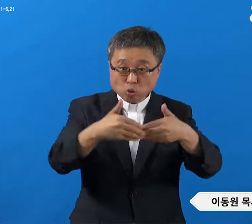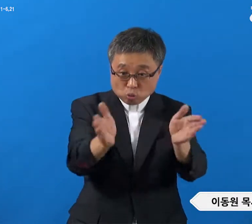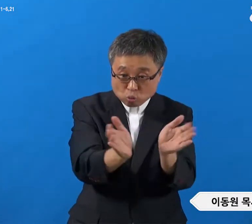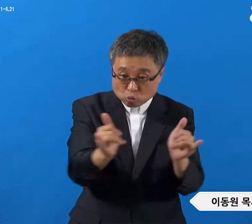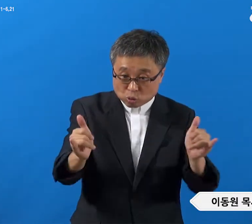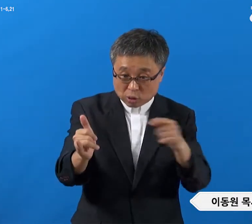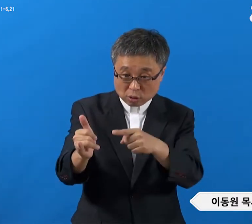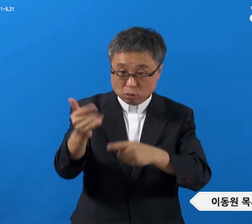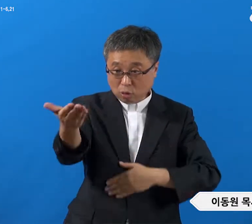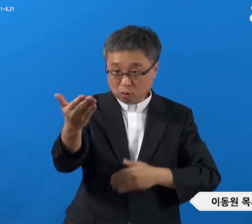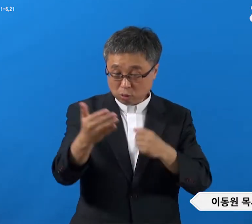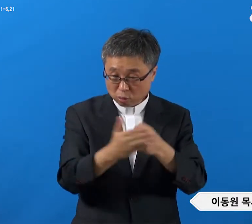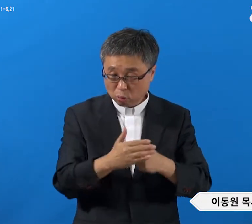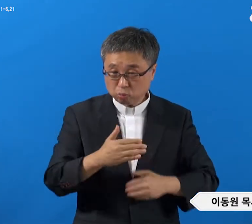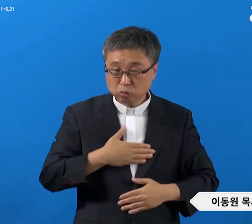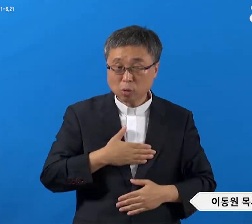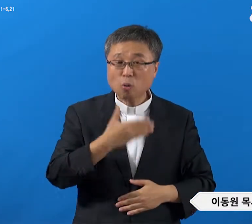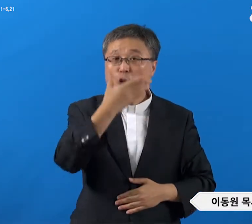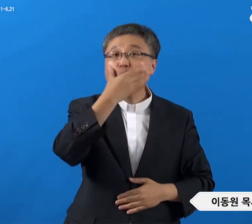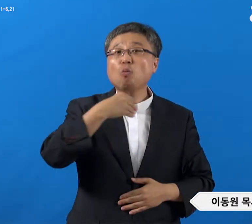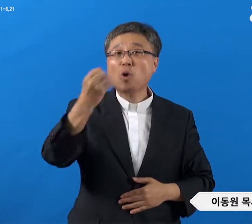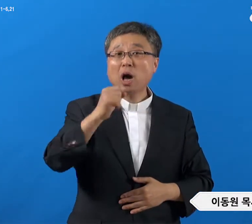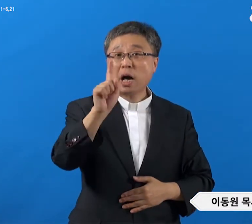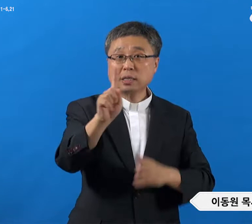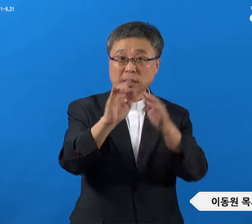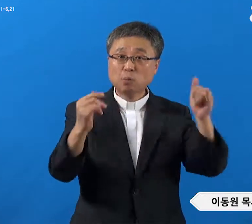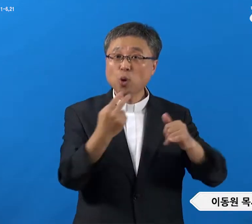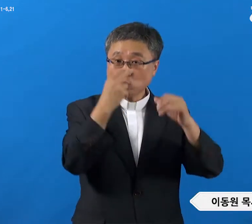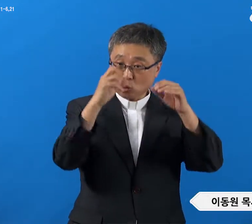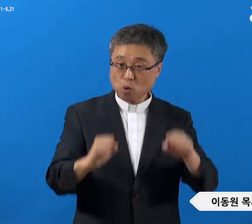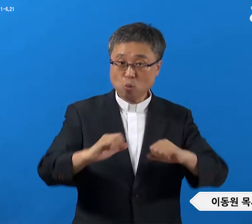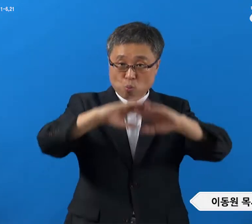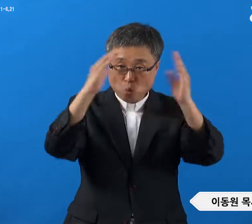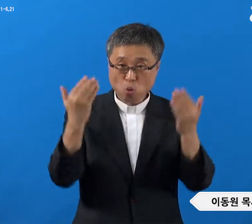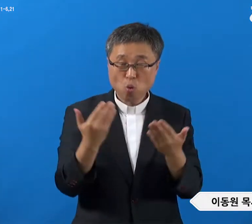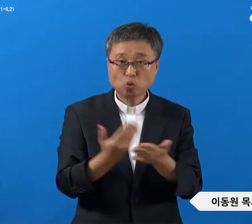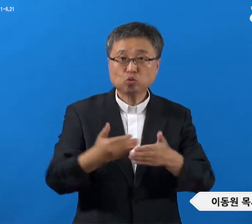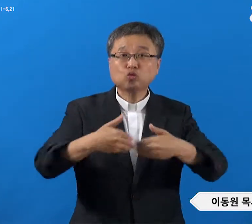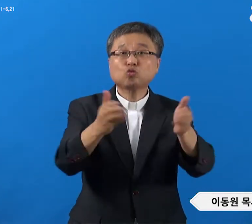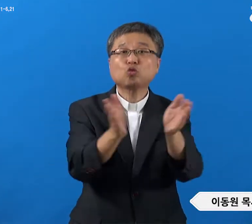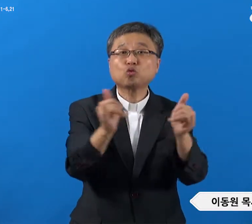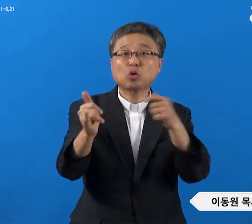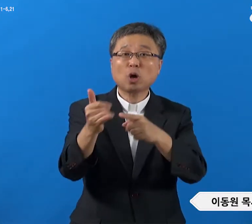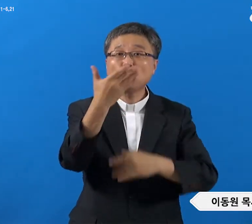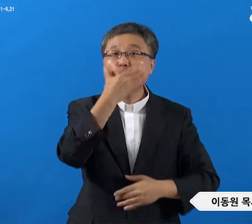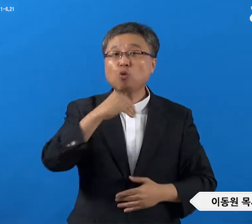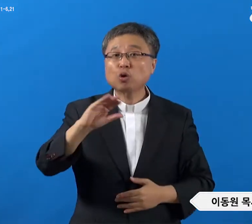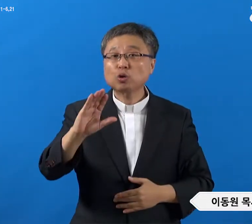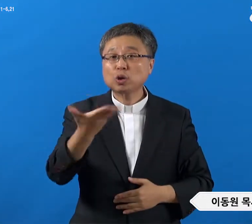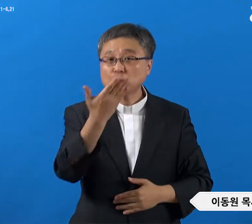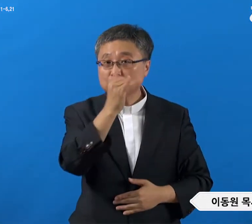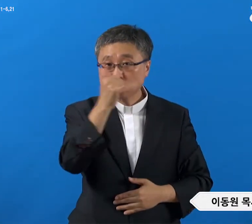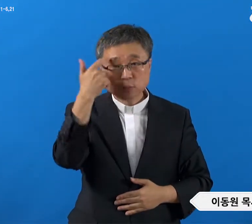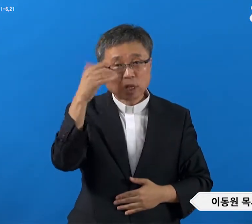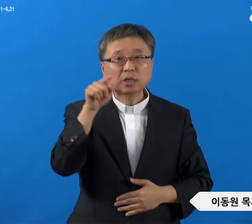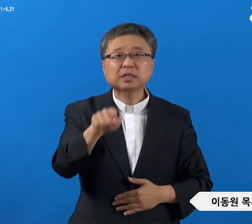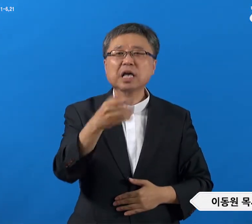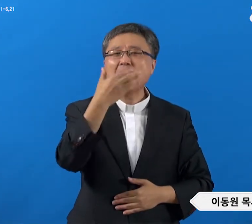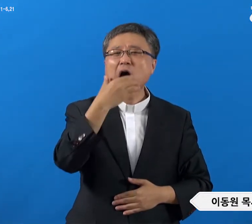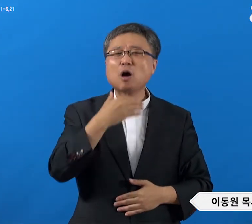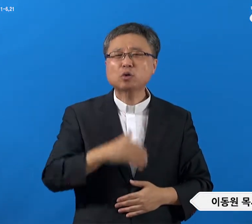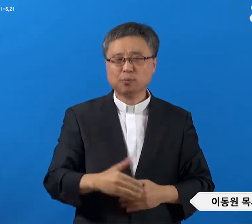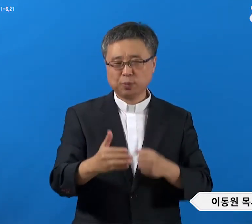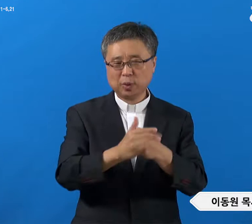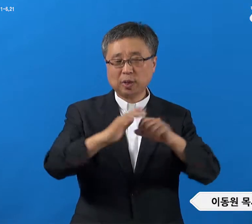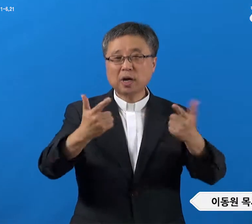얻을 것이다. 어떻게 한 사람의 존재가 모든 족속에게 복이 될 수가 있을까요? 그것은 아브라함 때문이